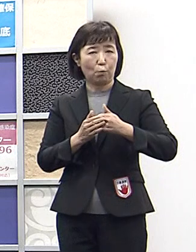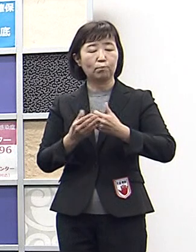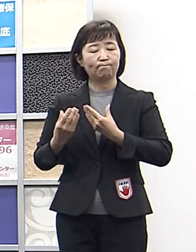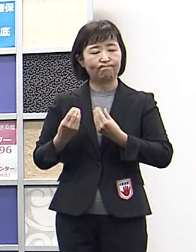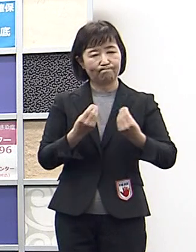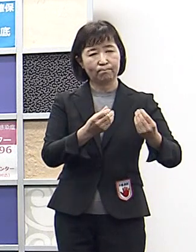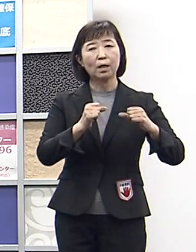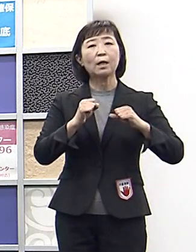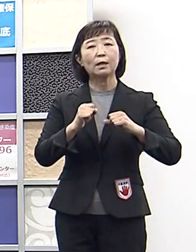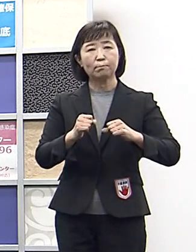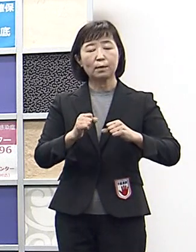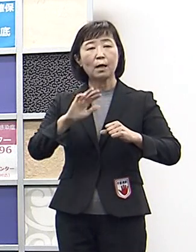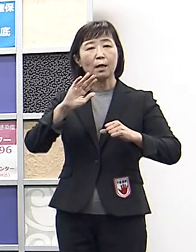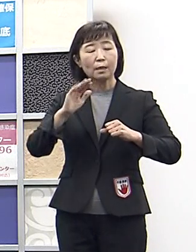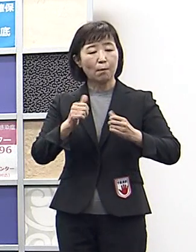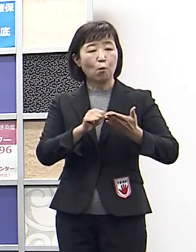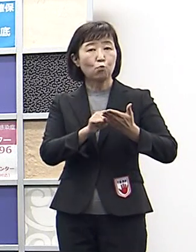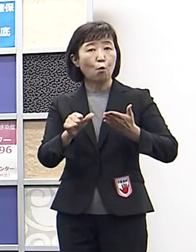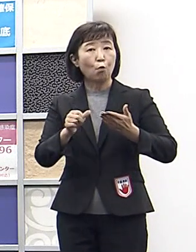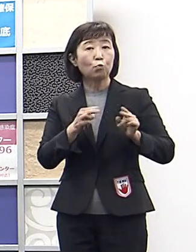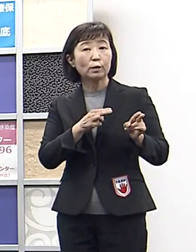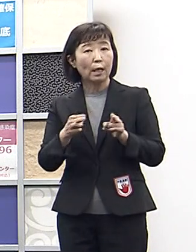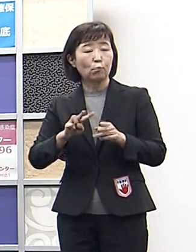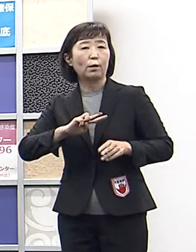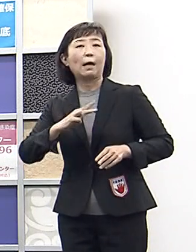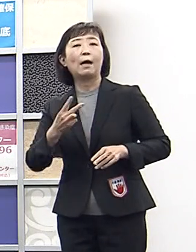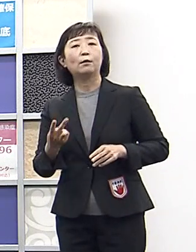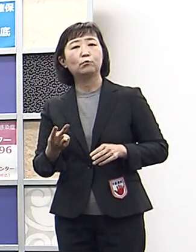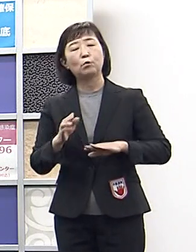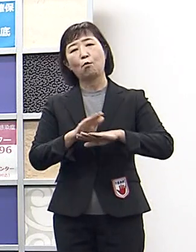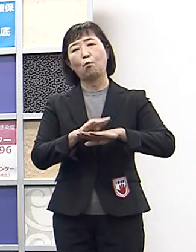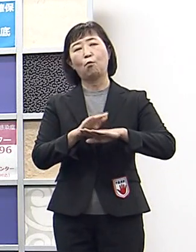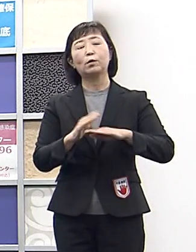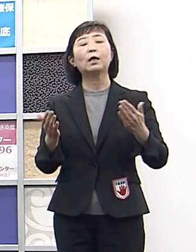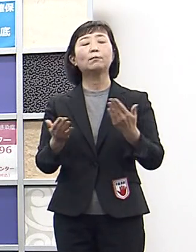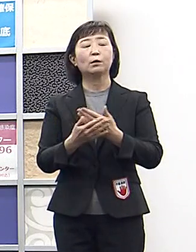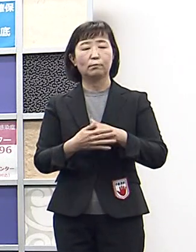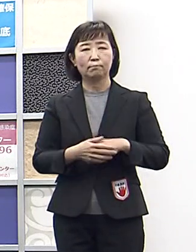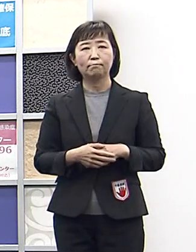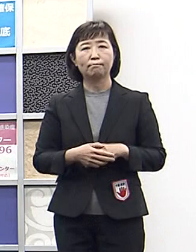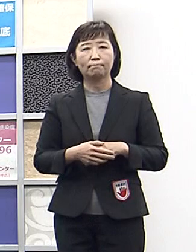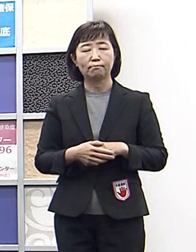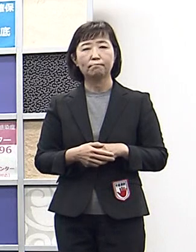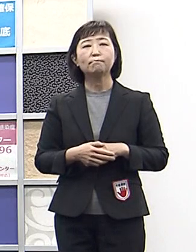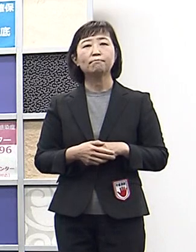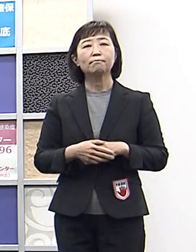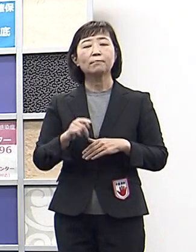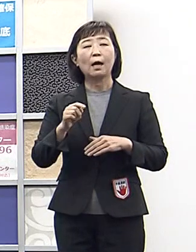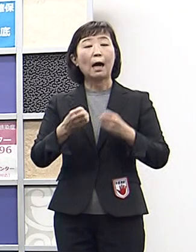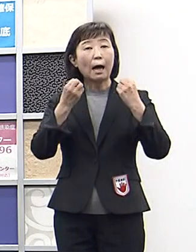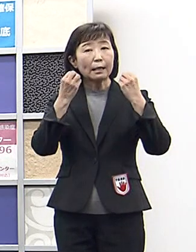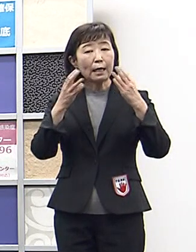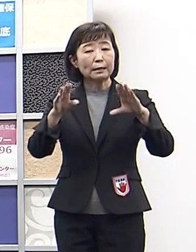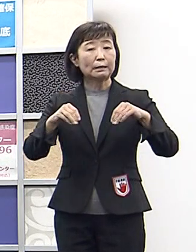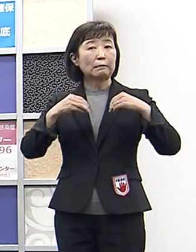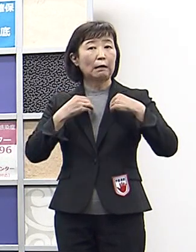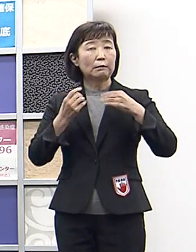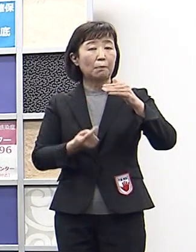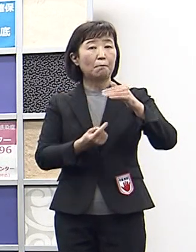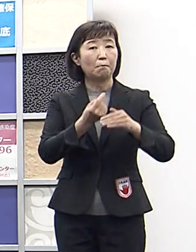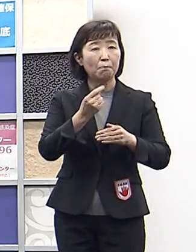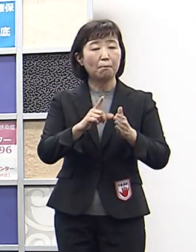をですね登録制度という形に変えて運用してまいりたいと思います振興感染症の発生時など